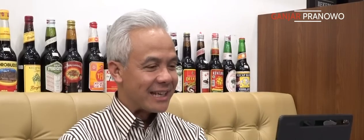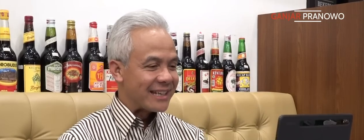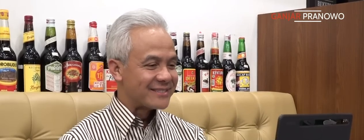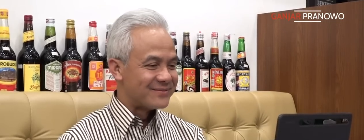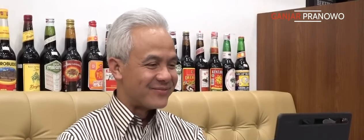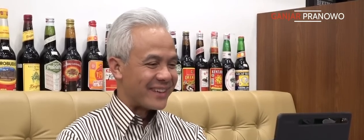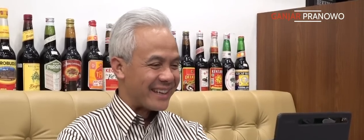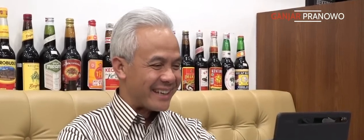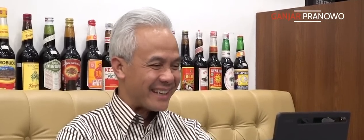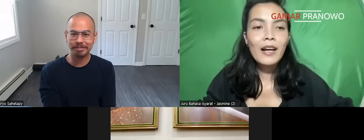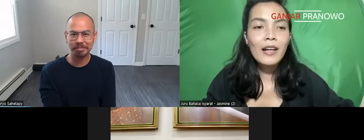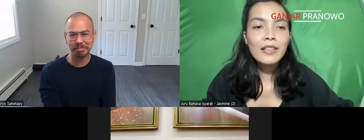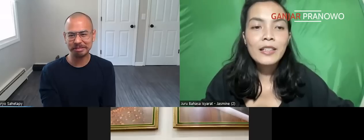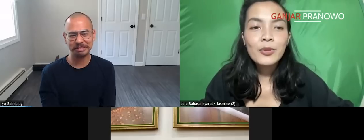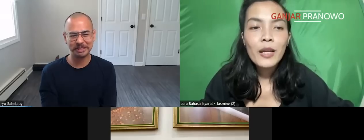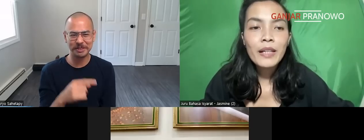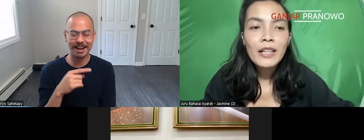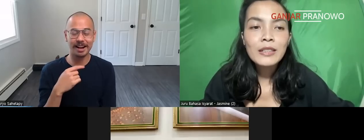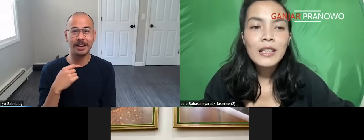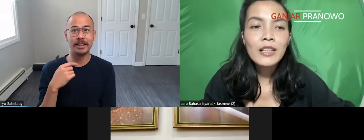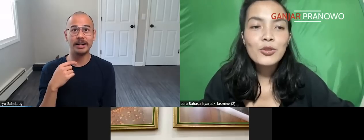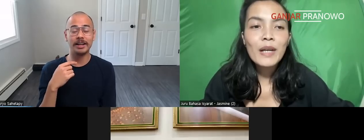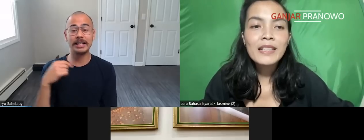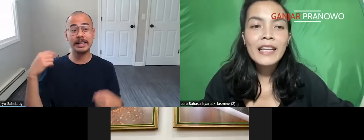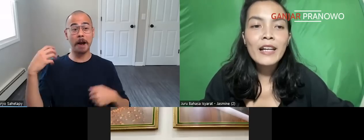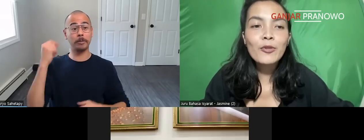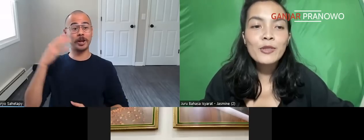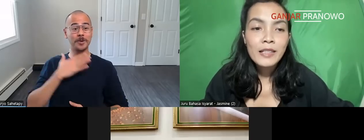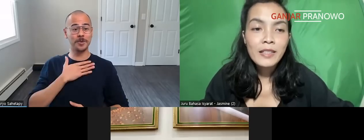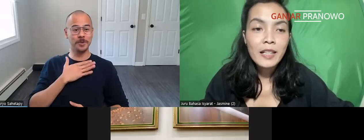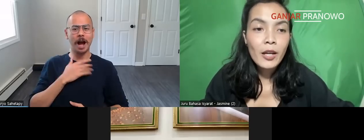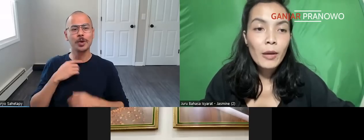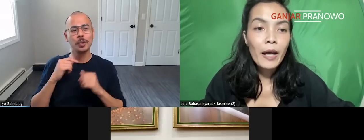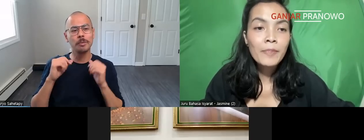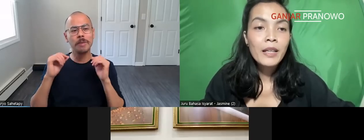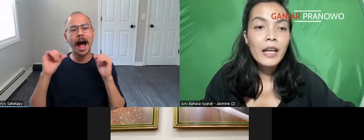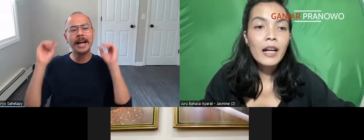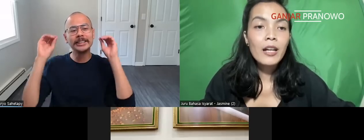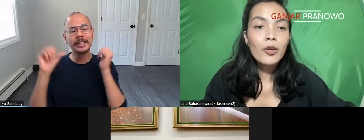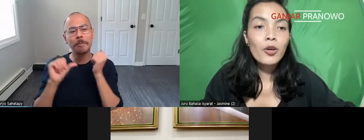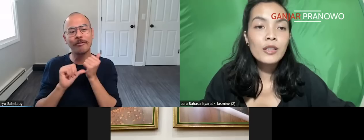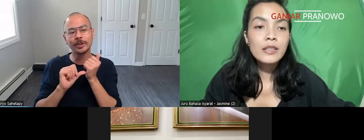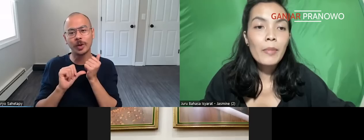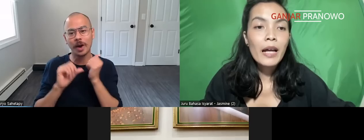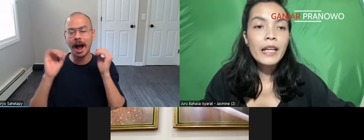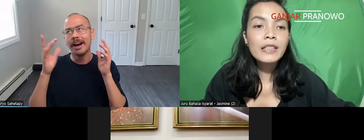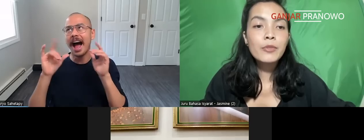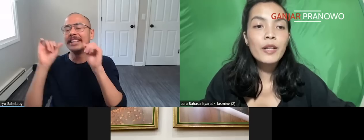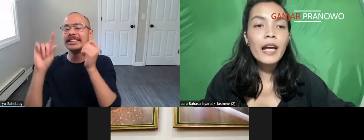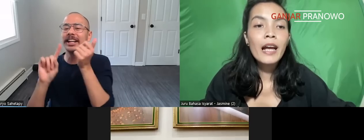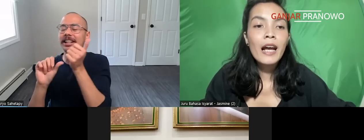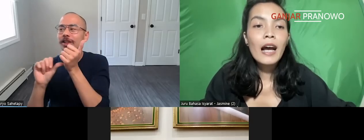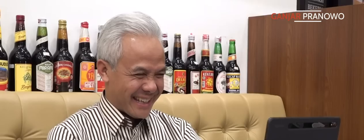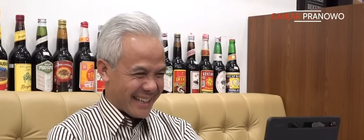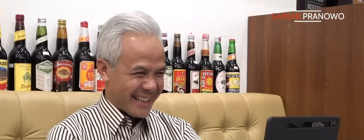kelasnya begini ee tadi Surya bilang e Jur bahasanya lulusan sastra Jawa Pak Nah kalau tambahannya